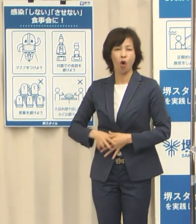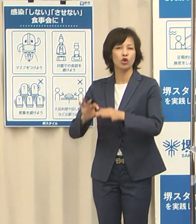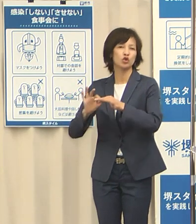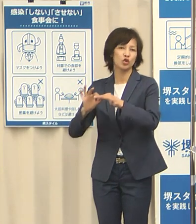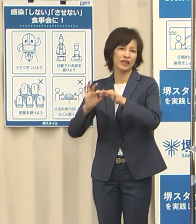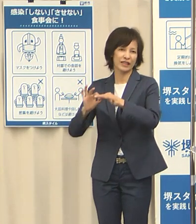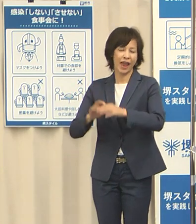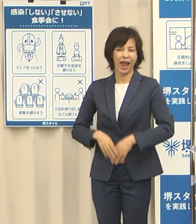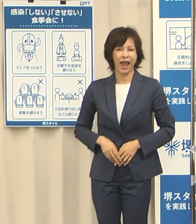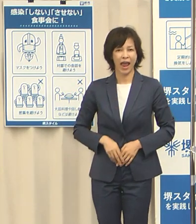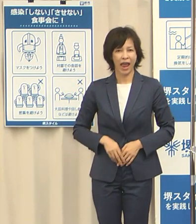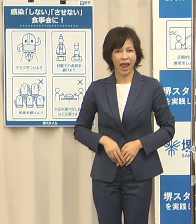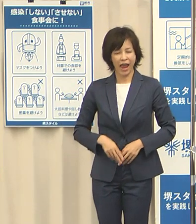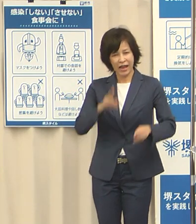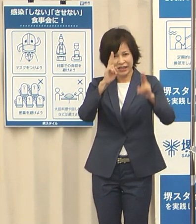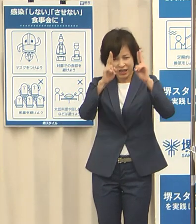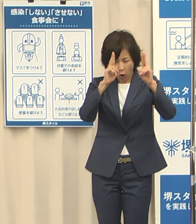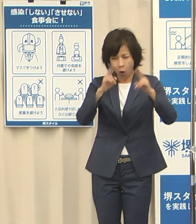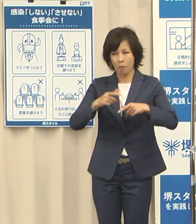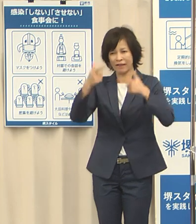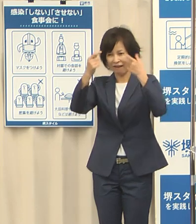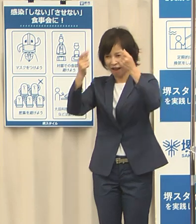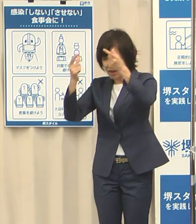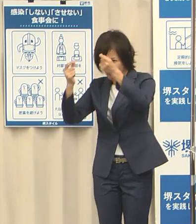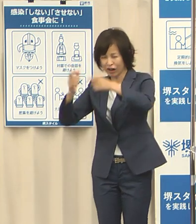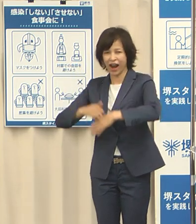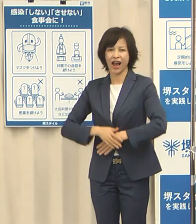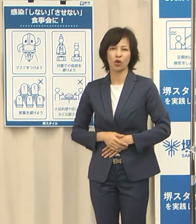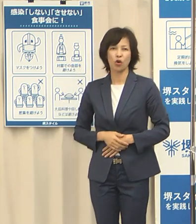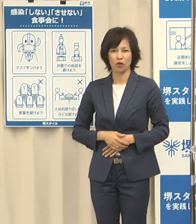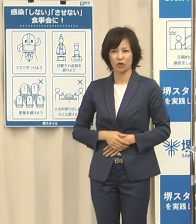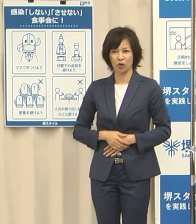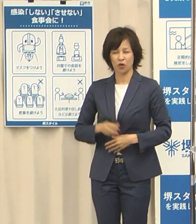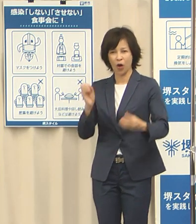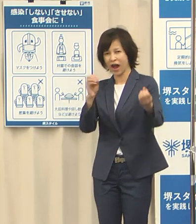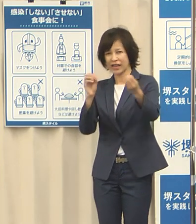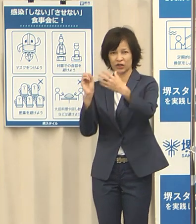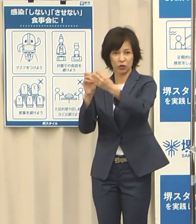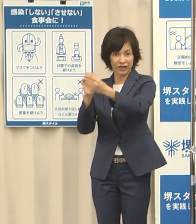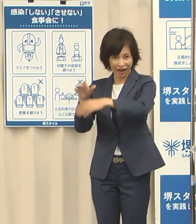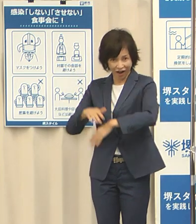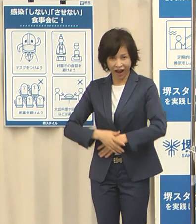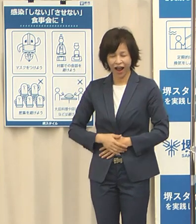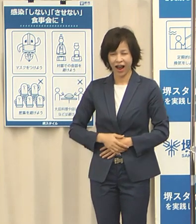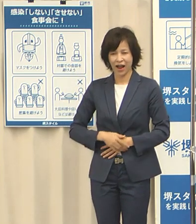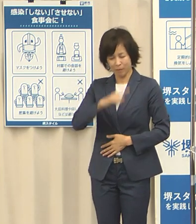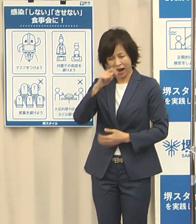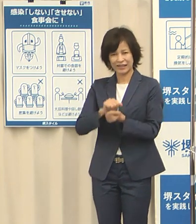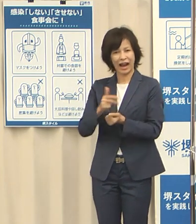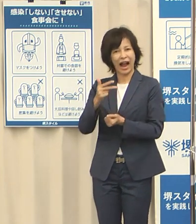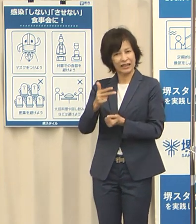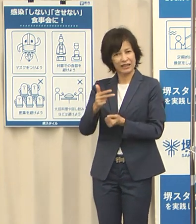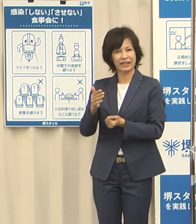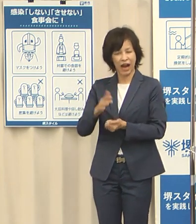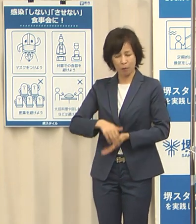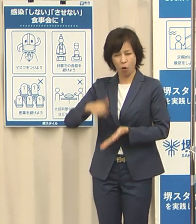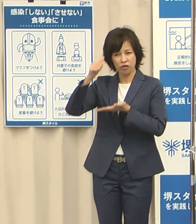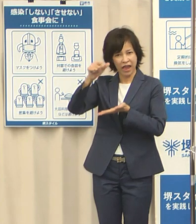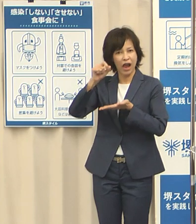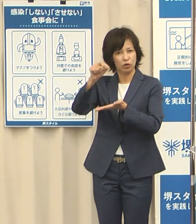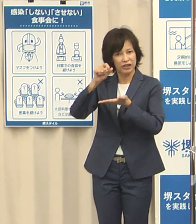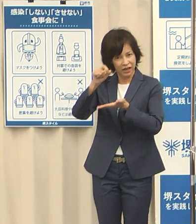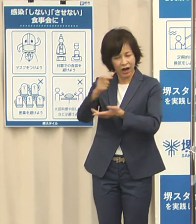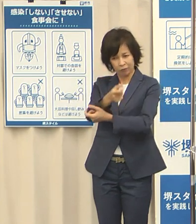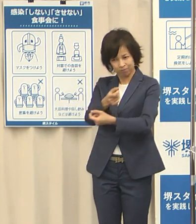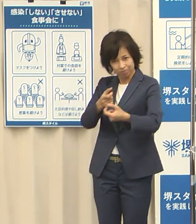大学の方、団体の方からどんどんどんどん話をしながら、また堺市からも提案をしながらですね、ウィンウィンになる関係を築い